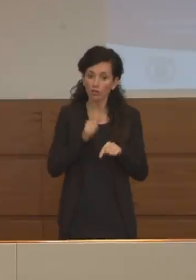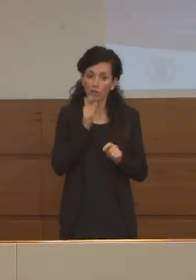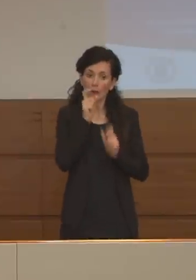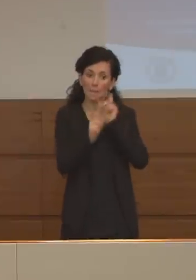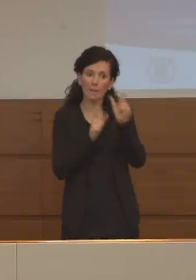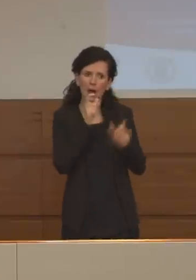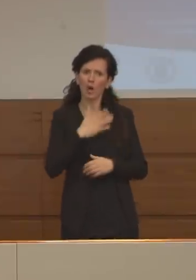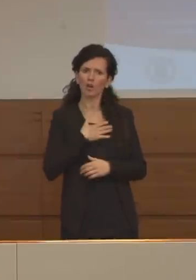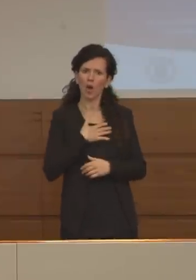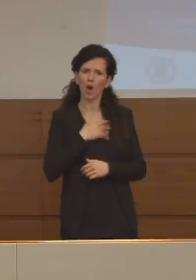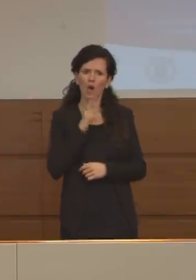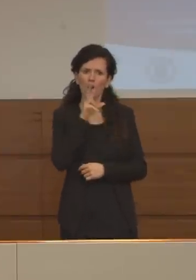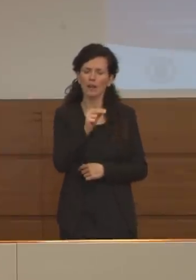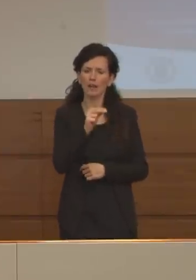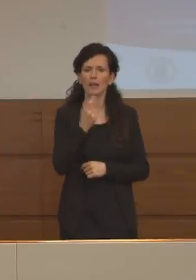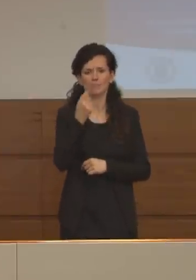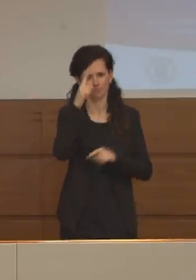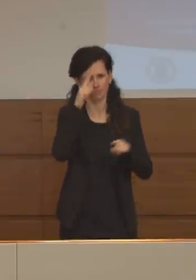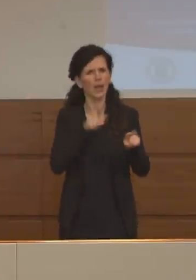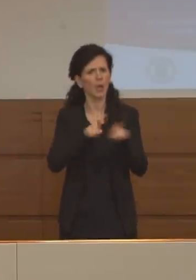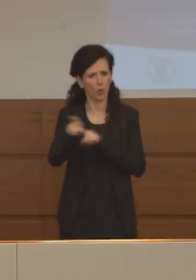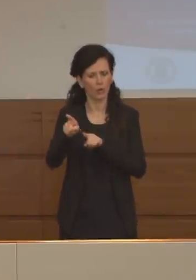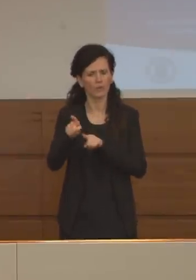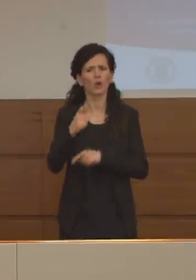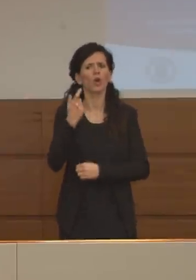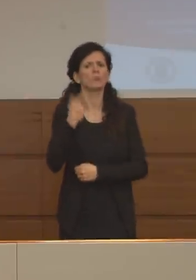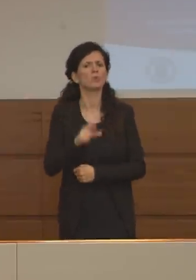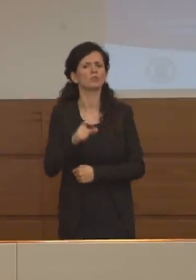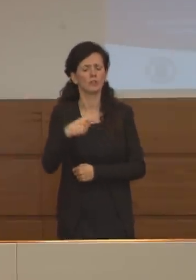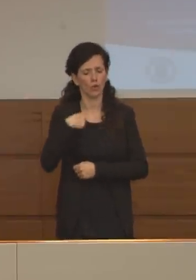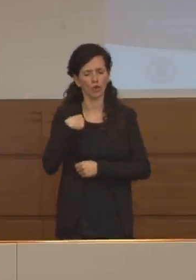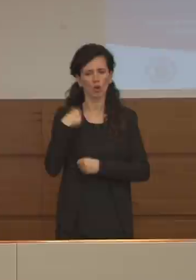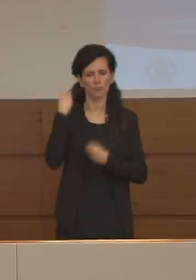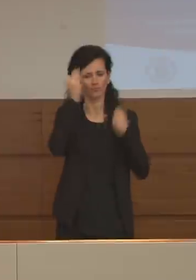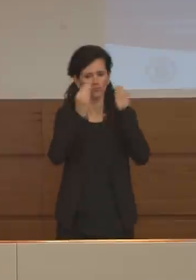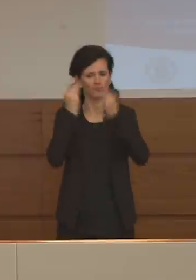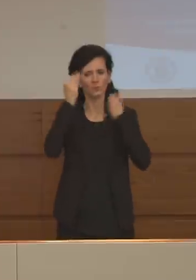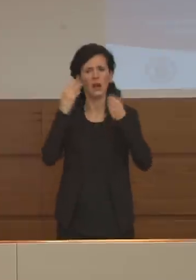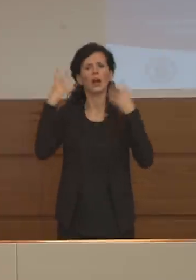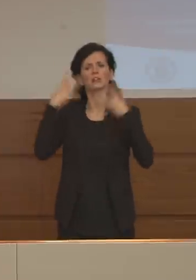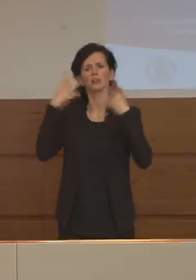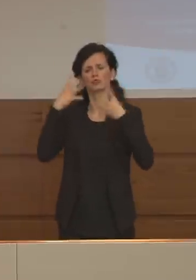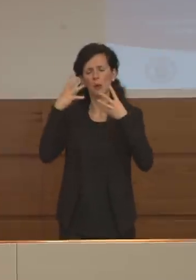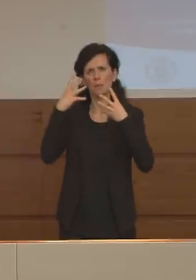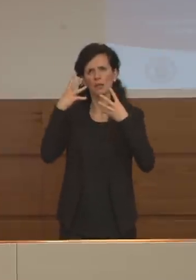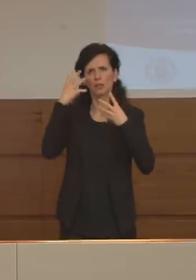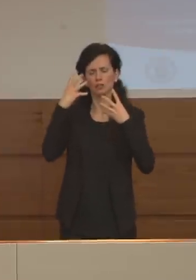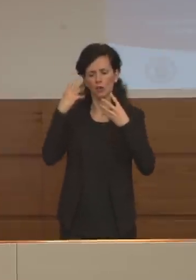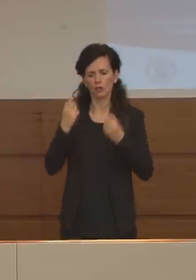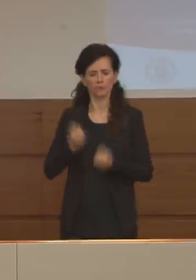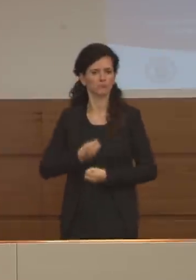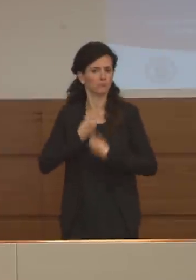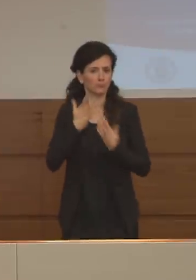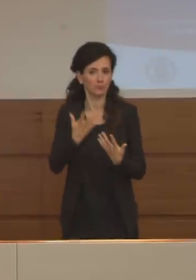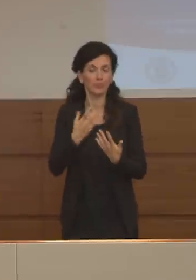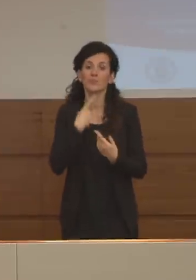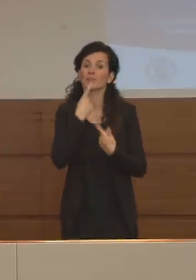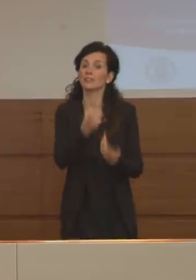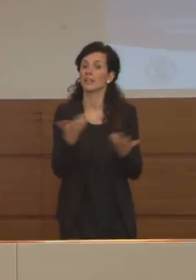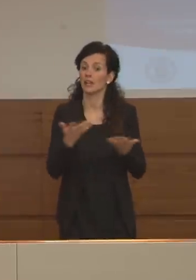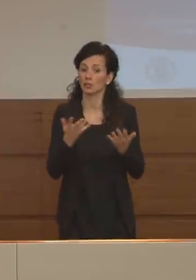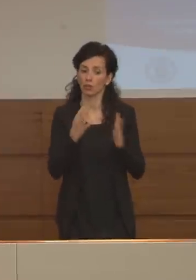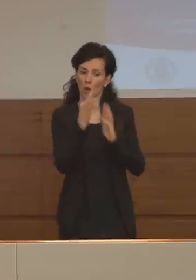perché io avevo fatto un ragionamento è un ragionamento nel quale avevo detto chiaramente che le misure